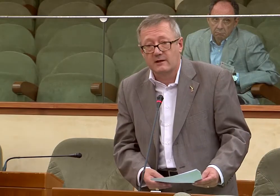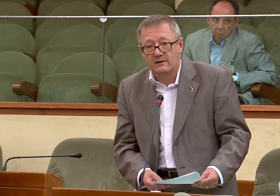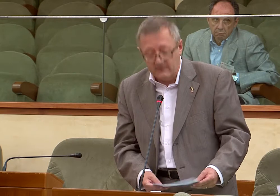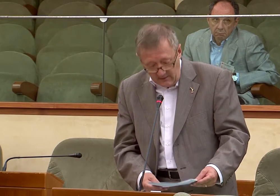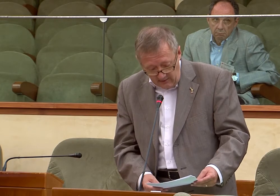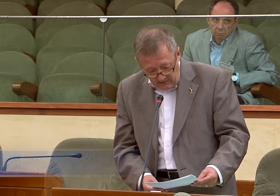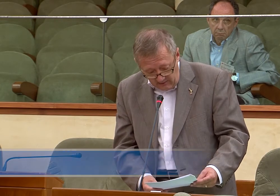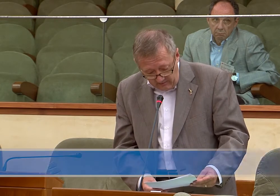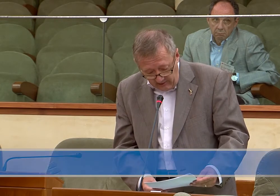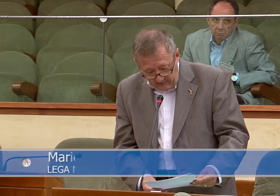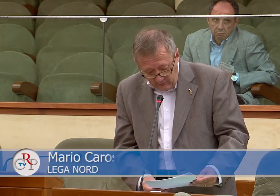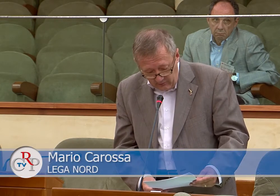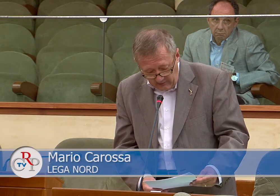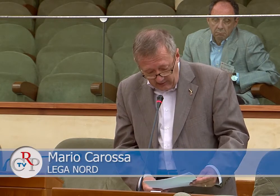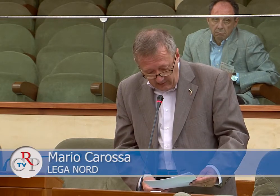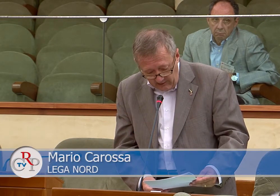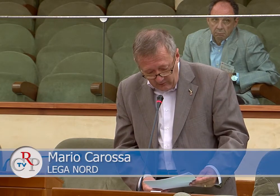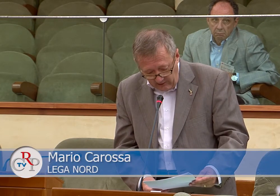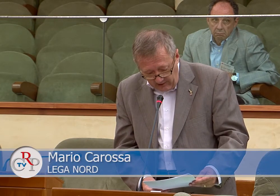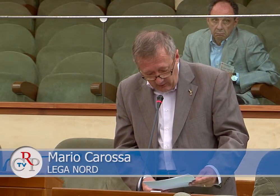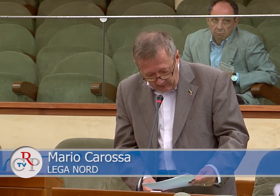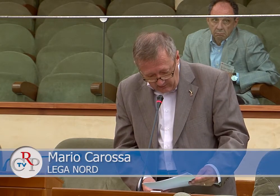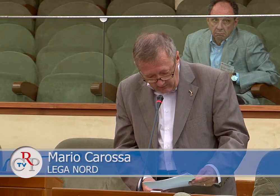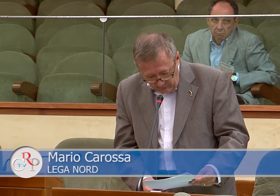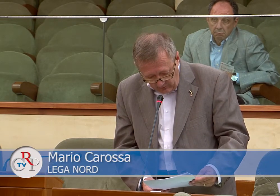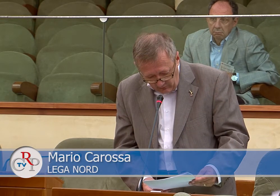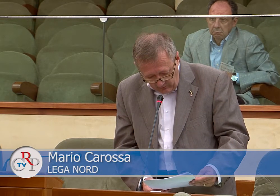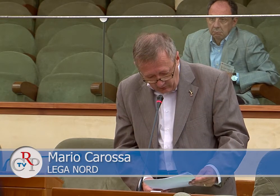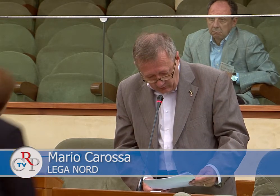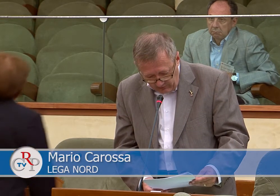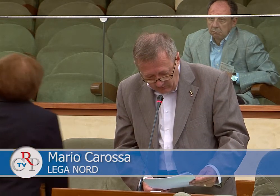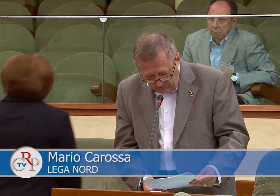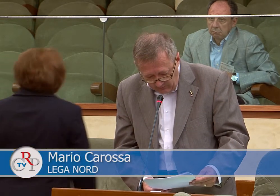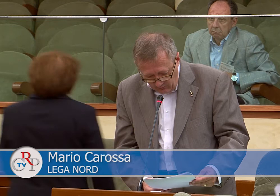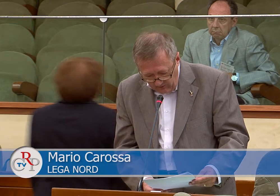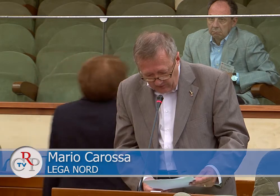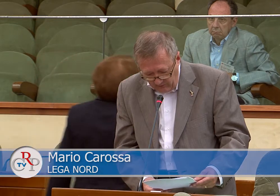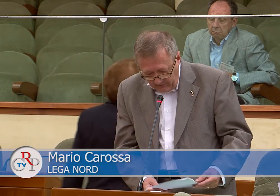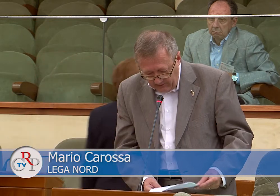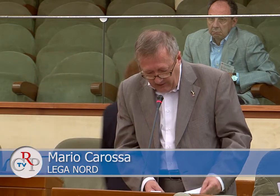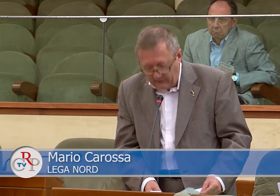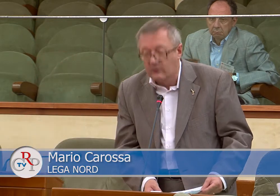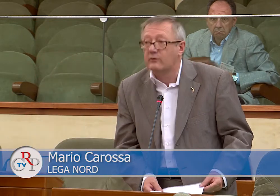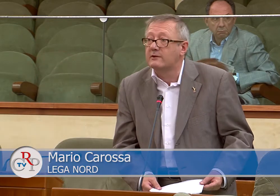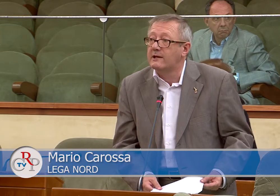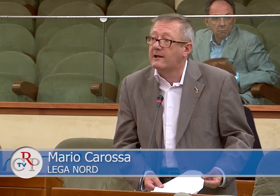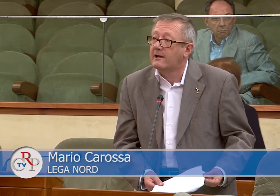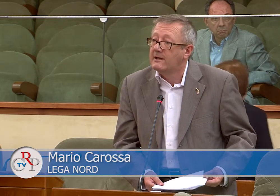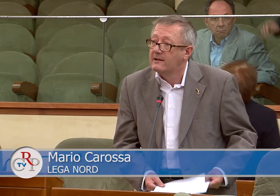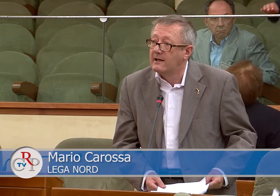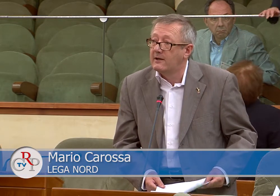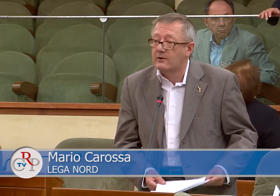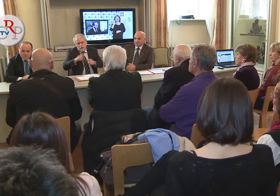Assolutamente soddisfatto dell'approvazione di questa legge. Questa approvazione ci mette a livello, oso dire, europeo